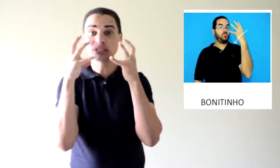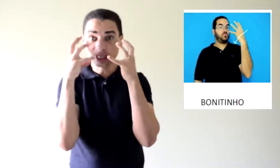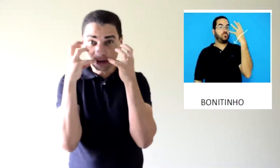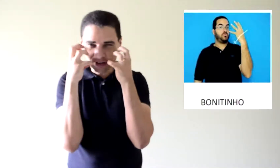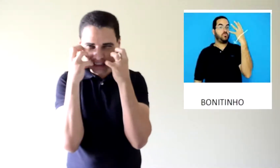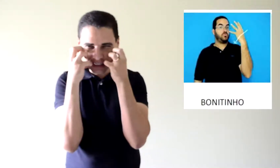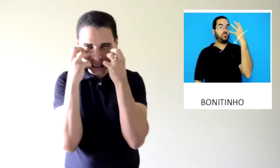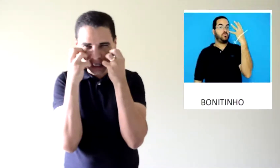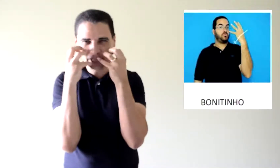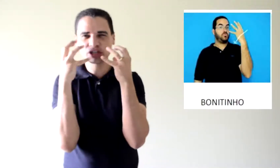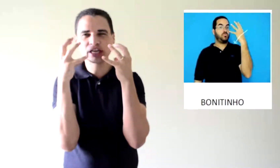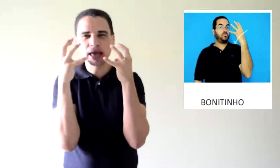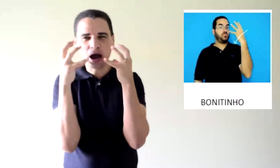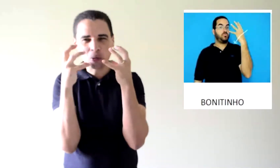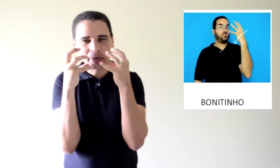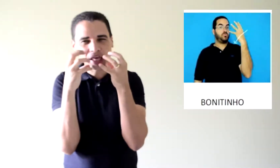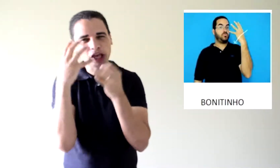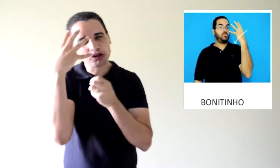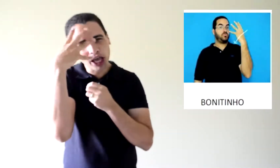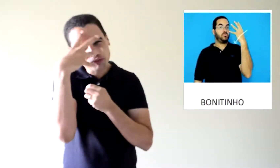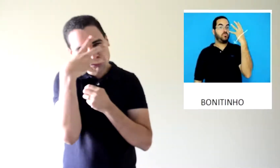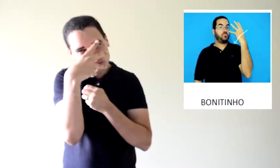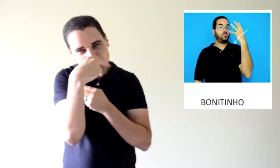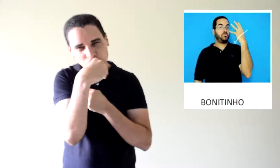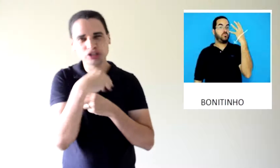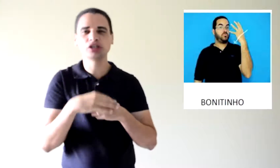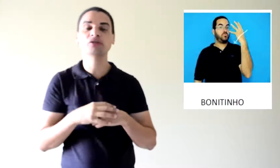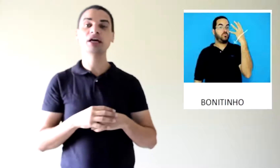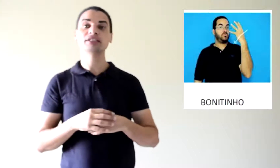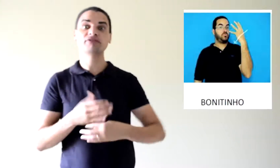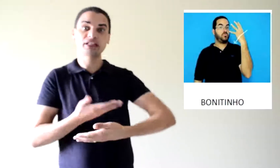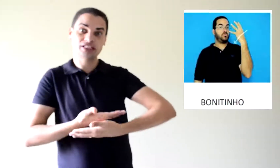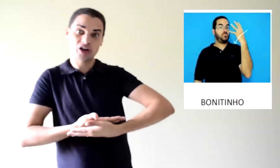conseguir fazer essa ideia de que é algo pequeno, né? Bonitinho. Você fala assim, ó,